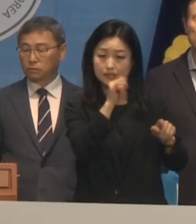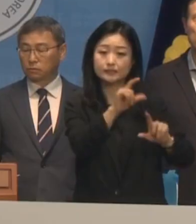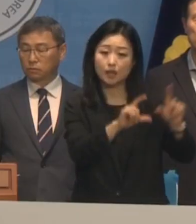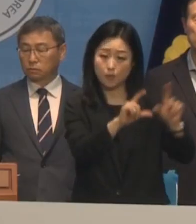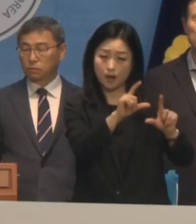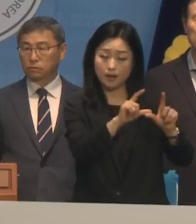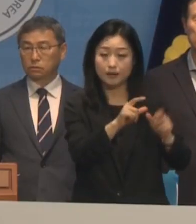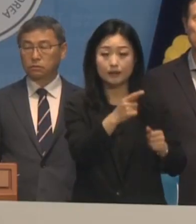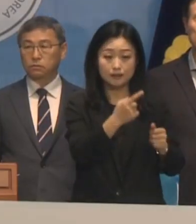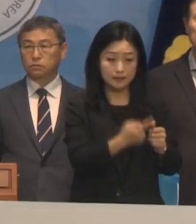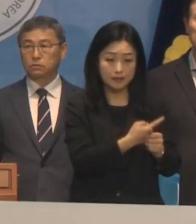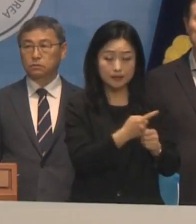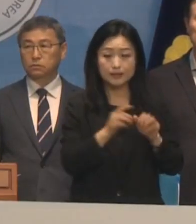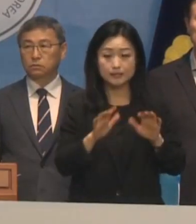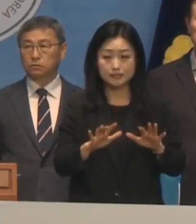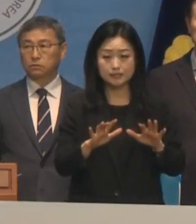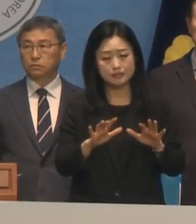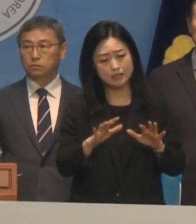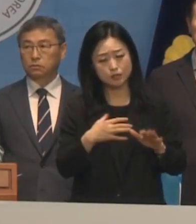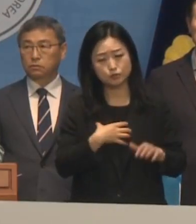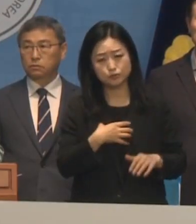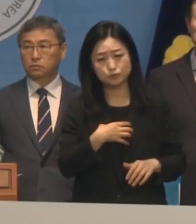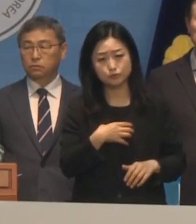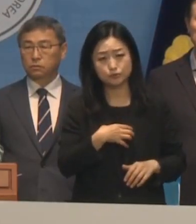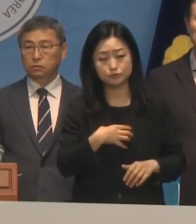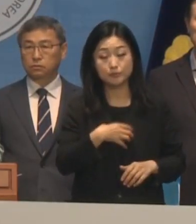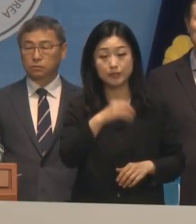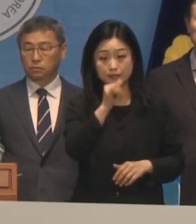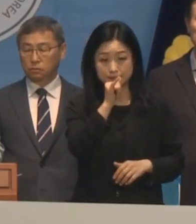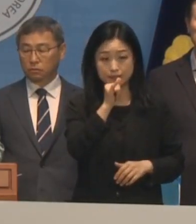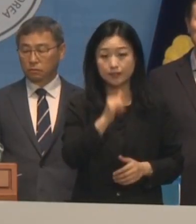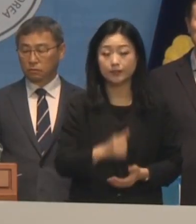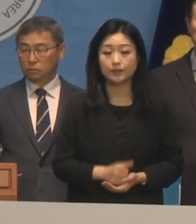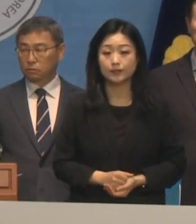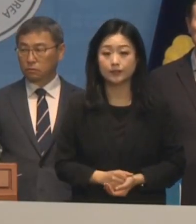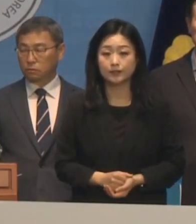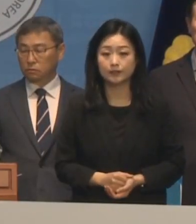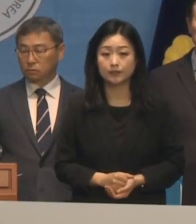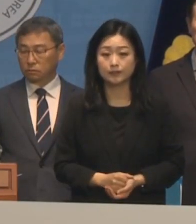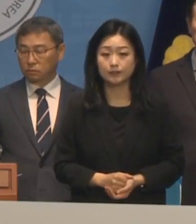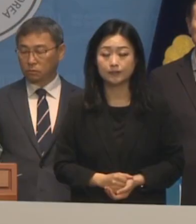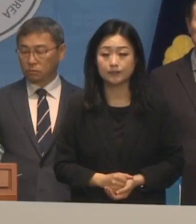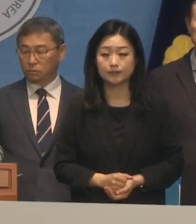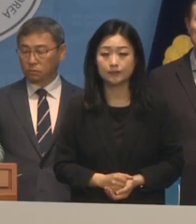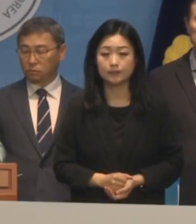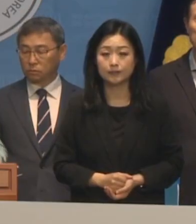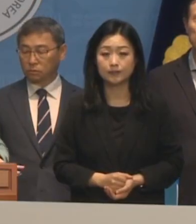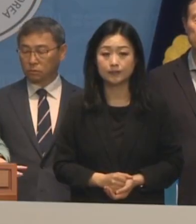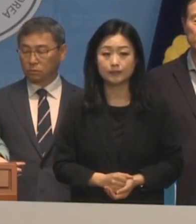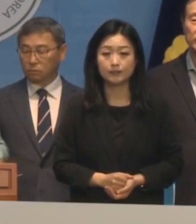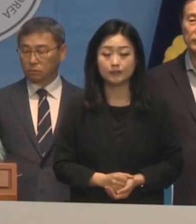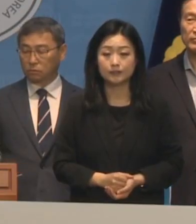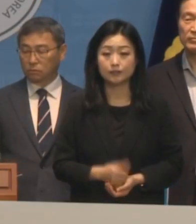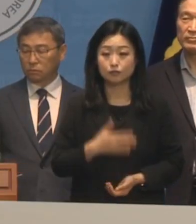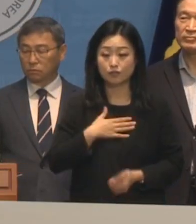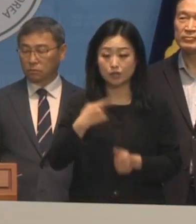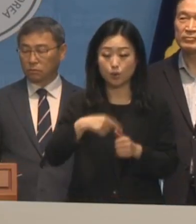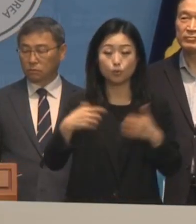정책을 실행하고 있습니다. 그중 유보 통합은 중앙정부뿐만 아니라